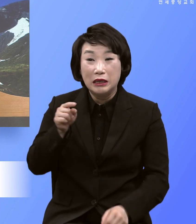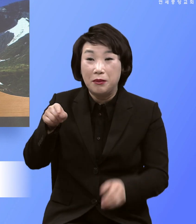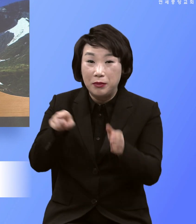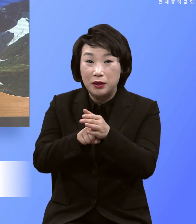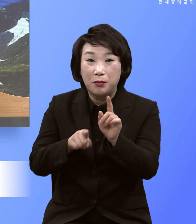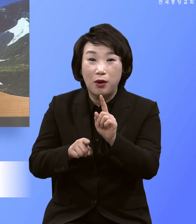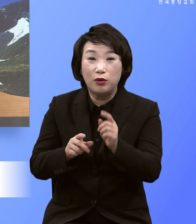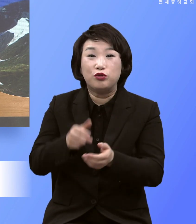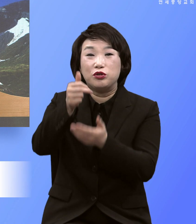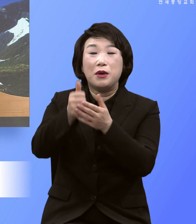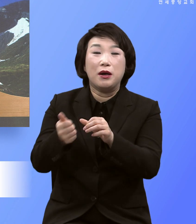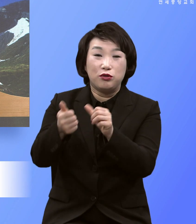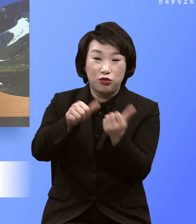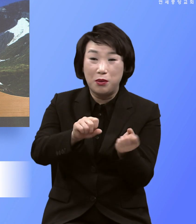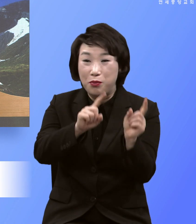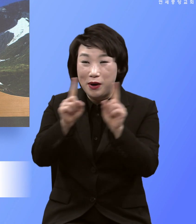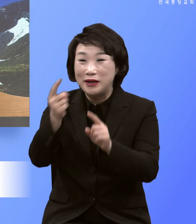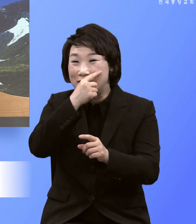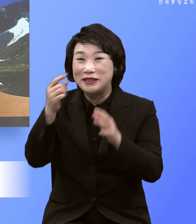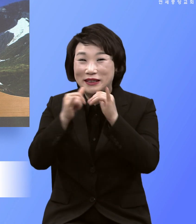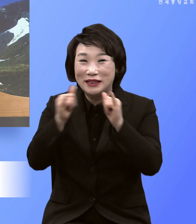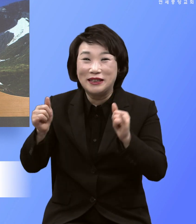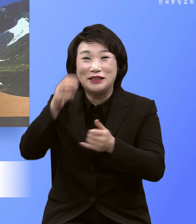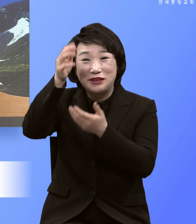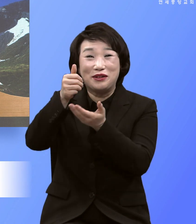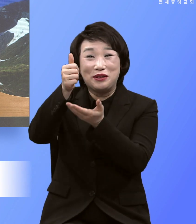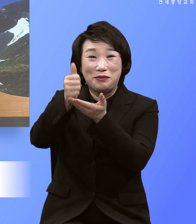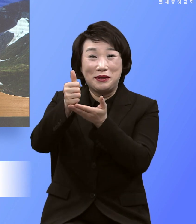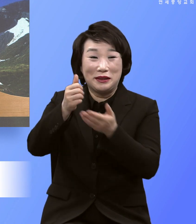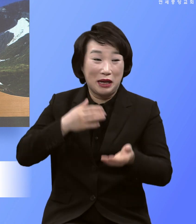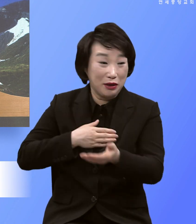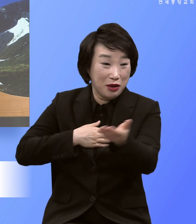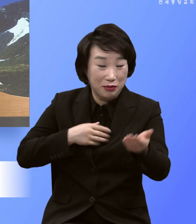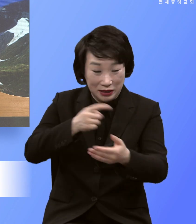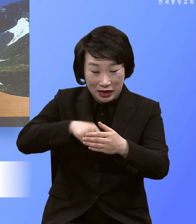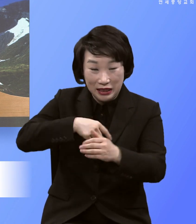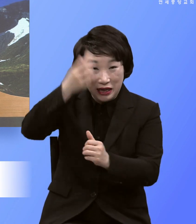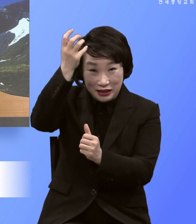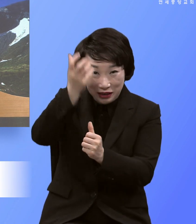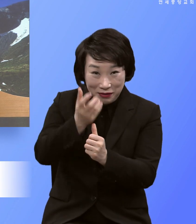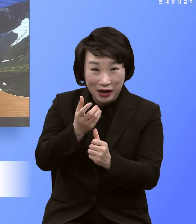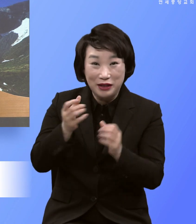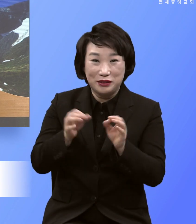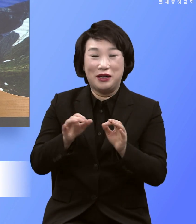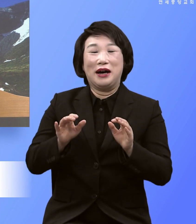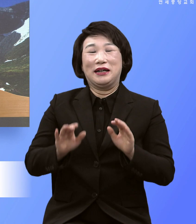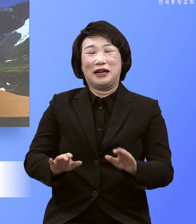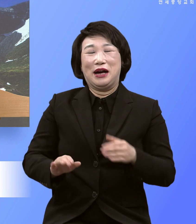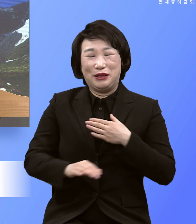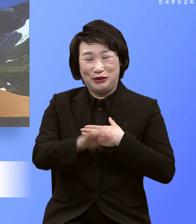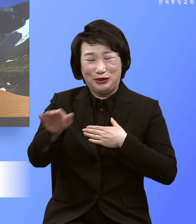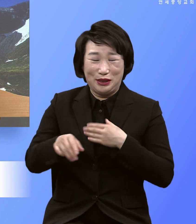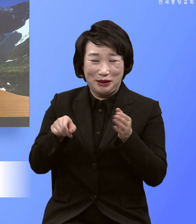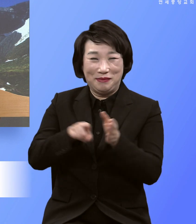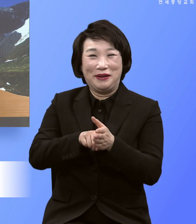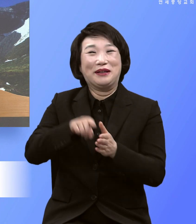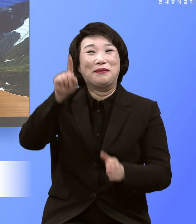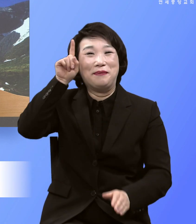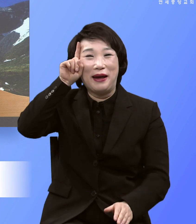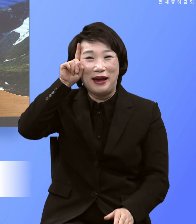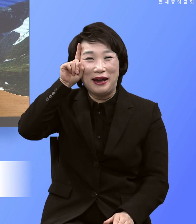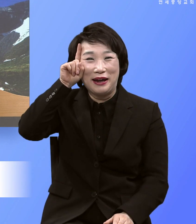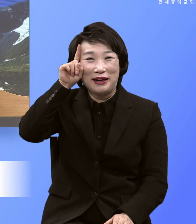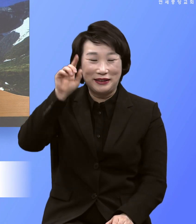믿음은 죽으심과 부활의 증인이신 성령이 여러분에게 임하는 순간에 안 믿어질래